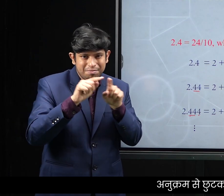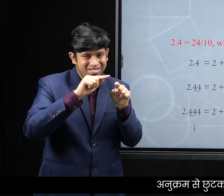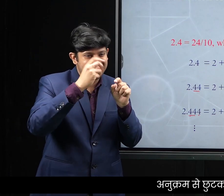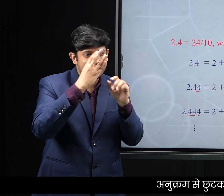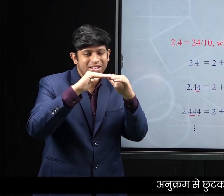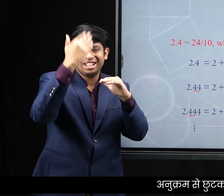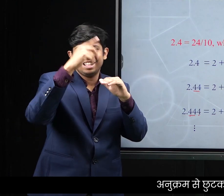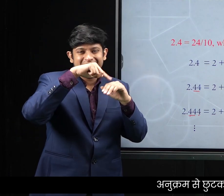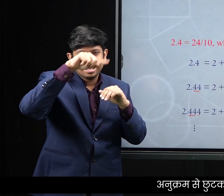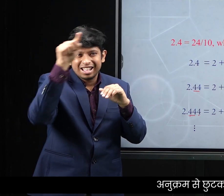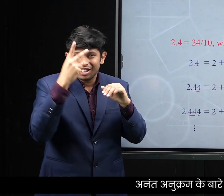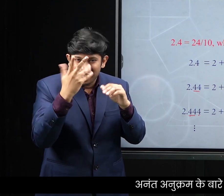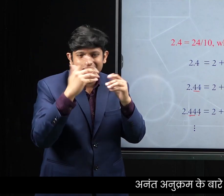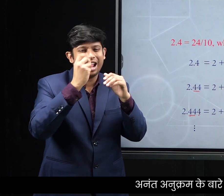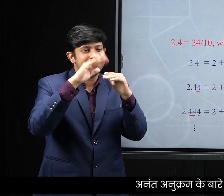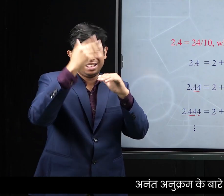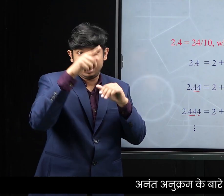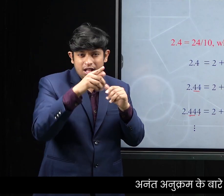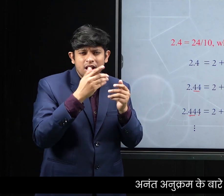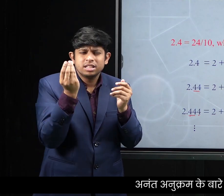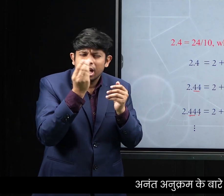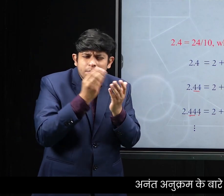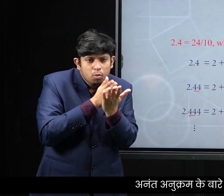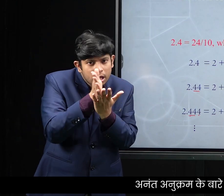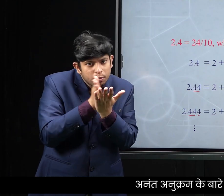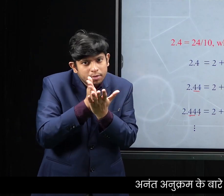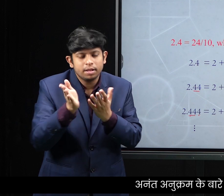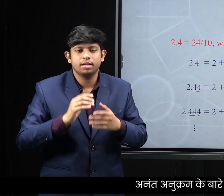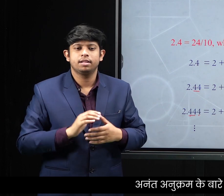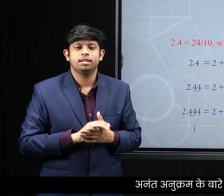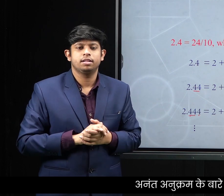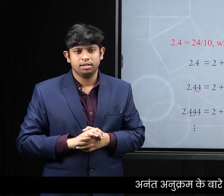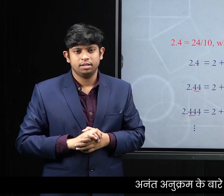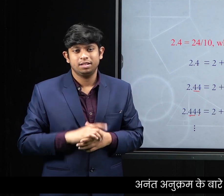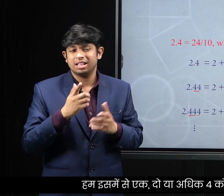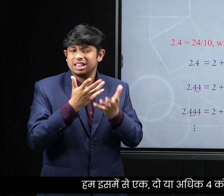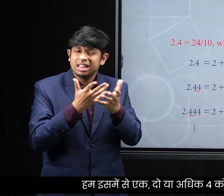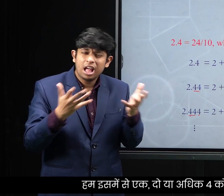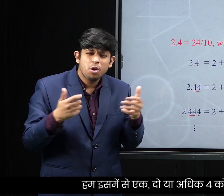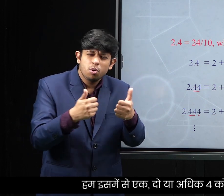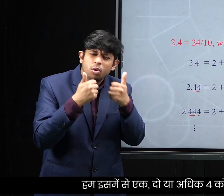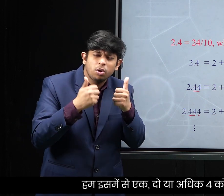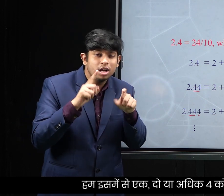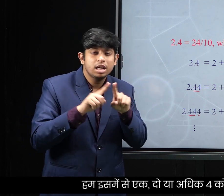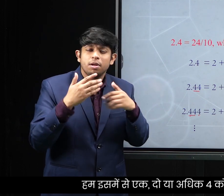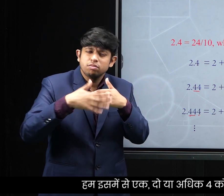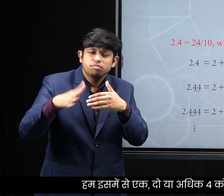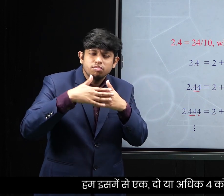पाने की ज़रूरत है। अनंत अनुक्रम के बारे में अच्छी बात यह है कि यदि हम इसमें से 1, 2 या